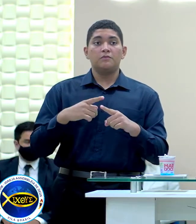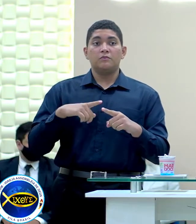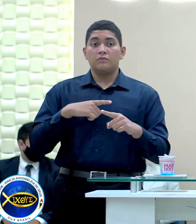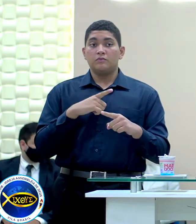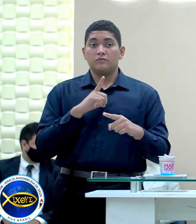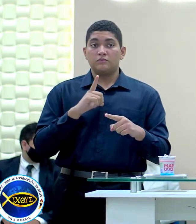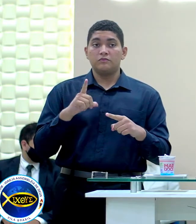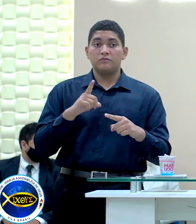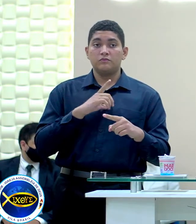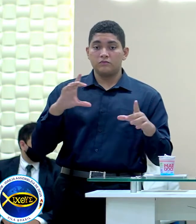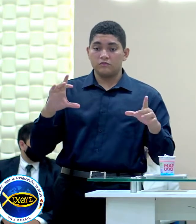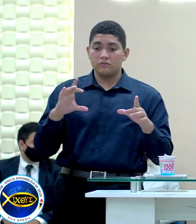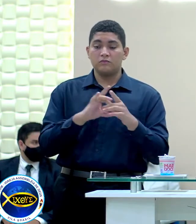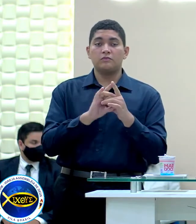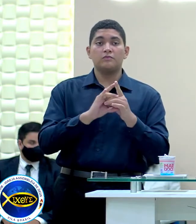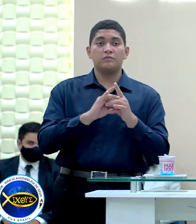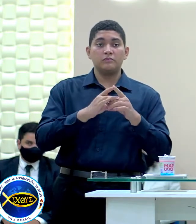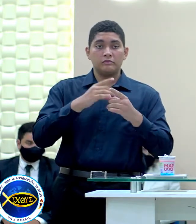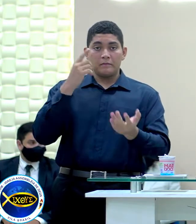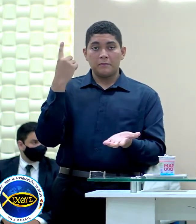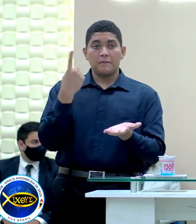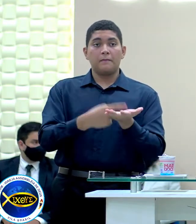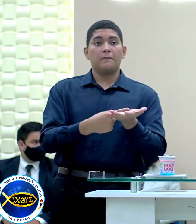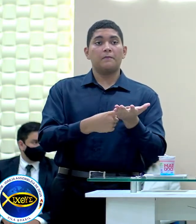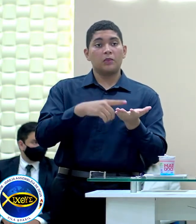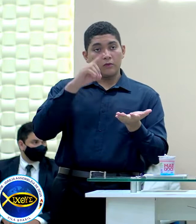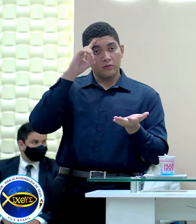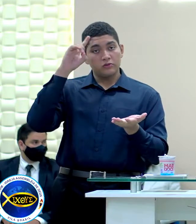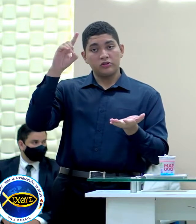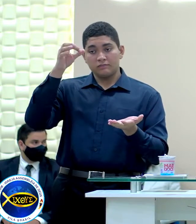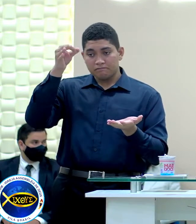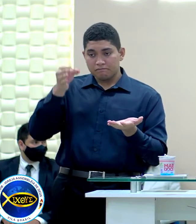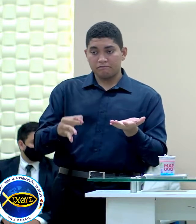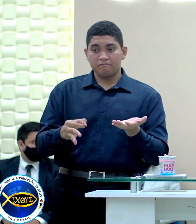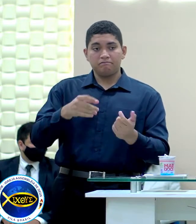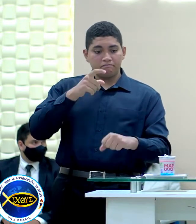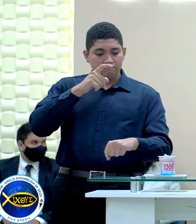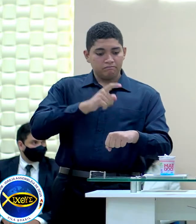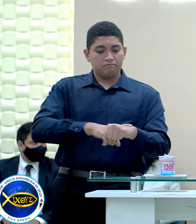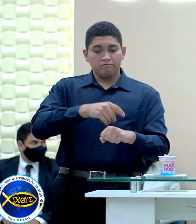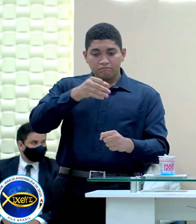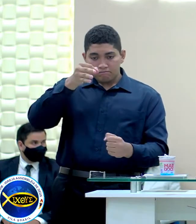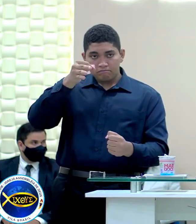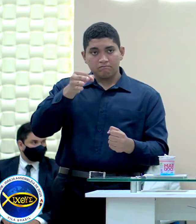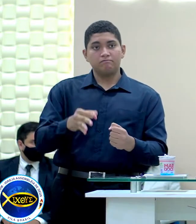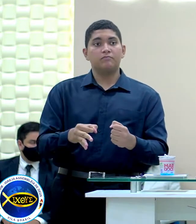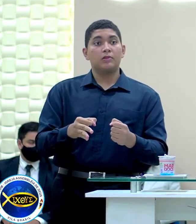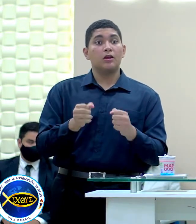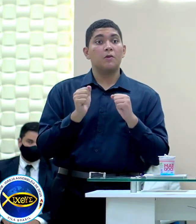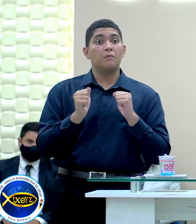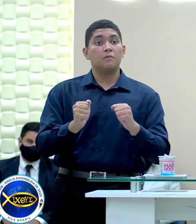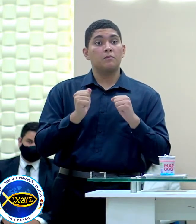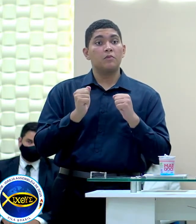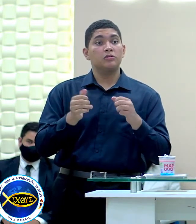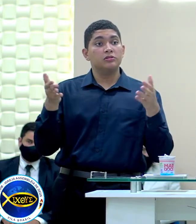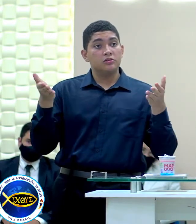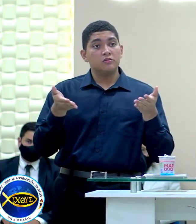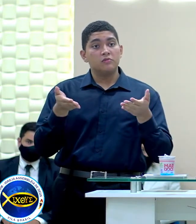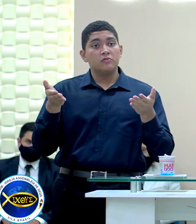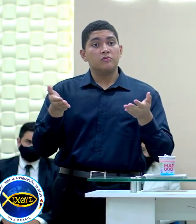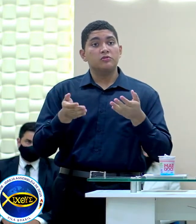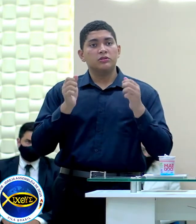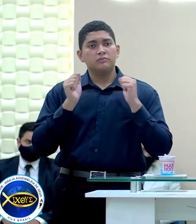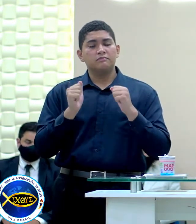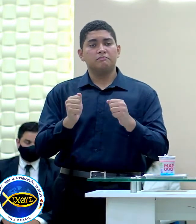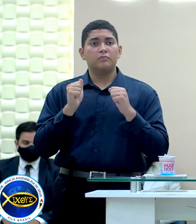marcado, dia certo, hora certa, pode ser hoje, pode ser daqui a